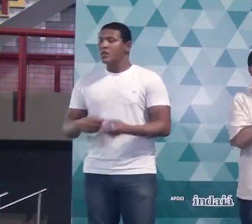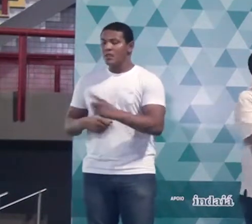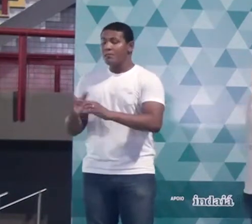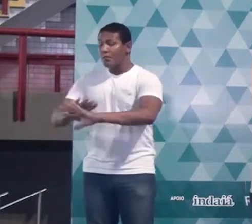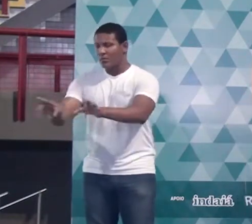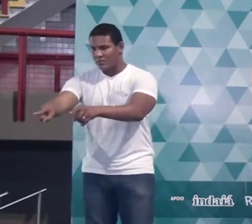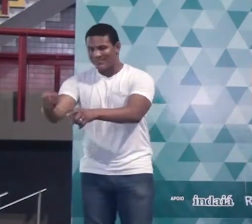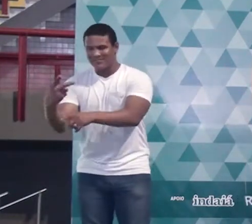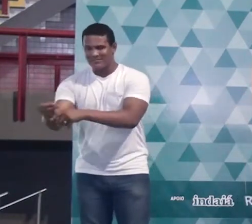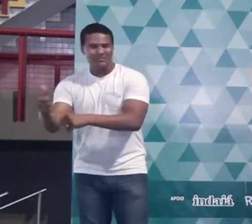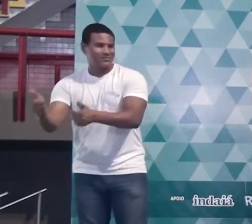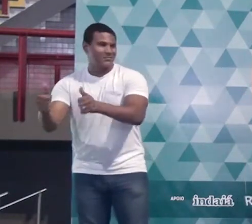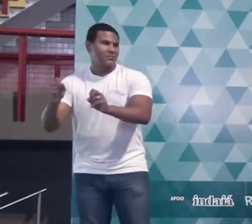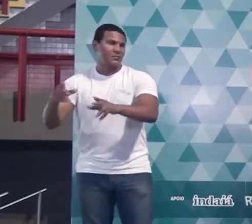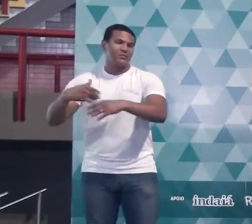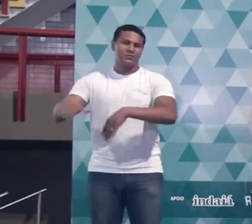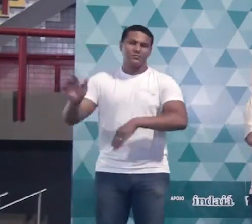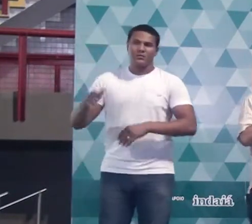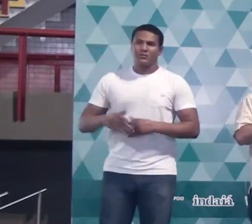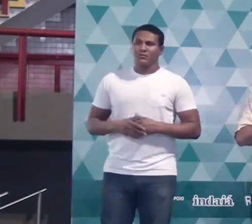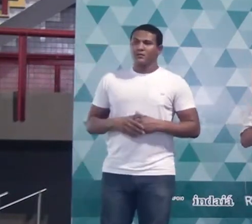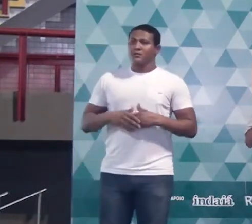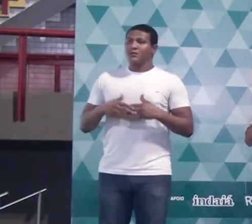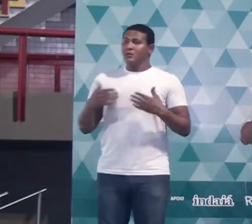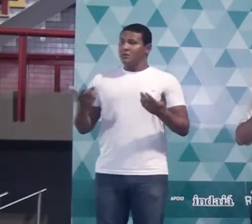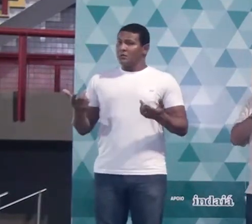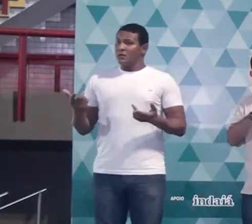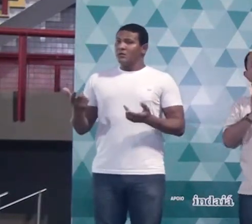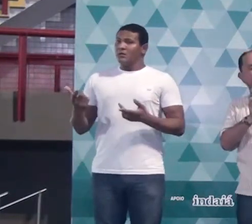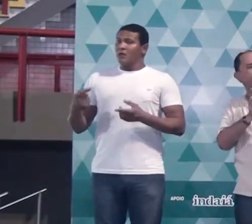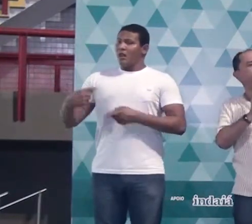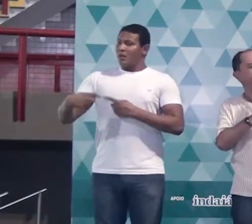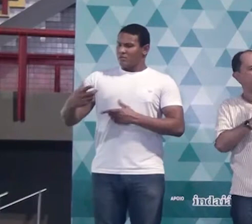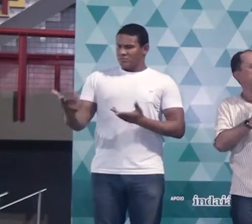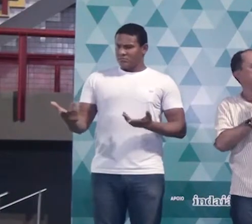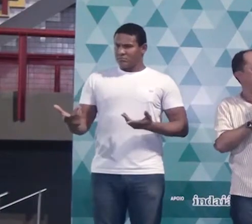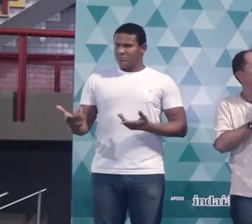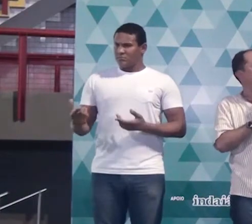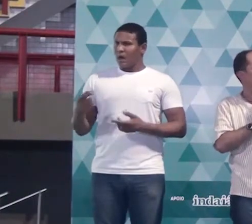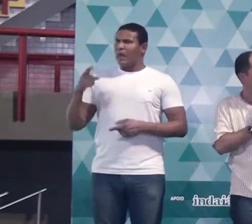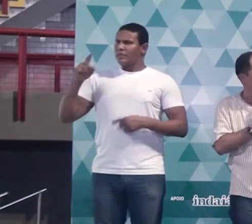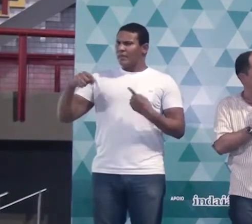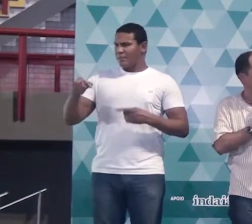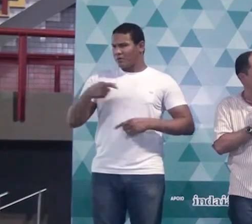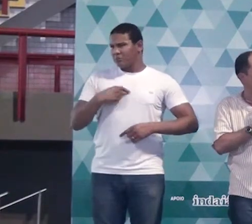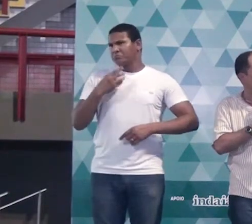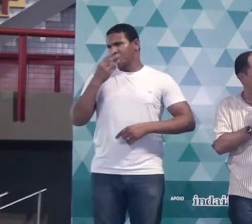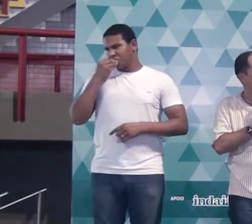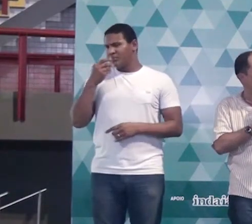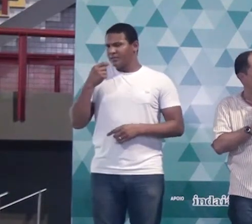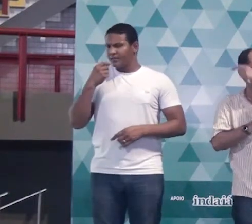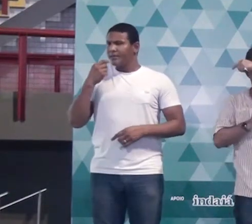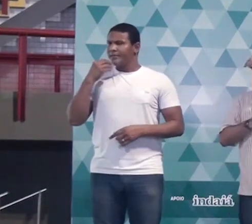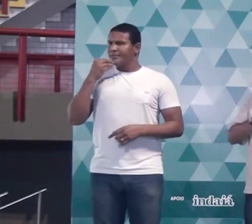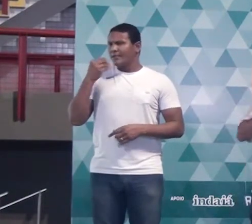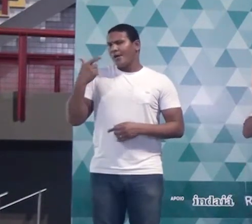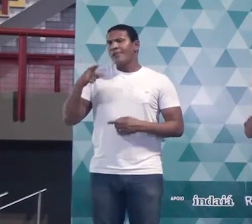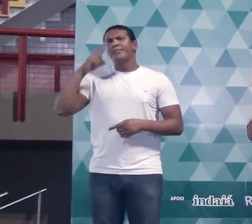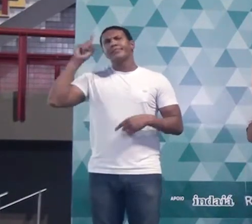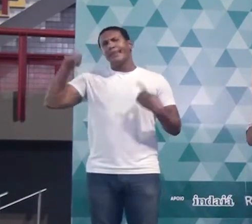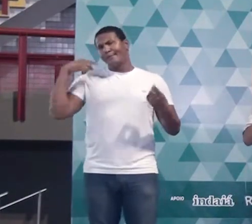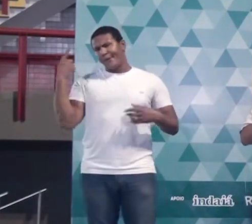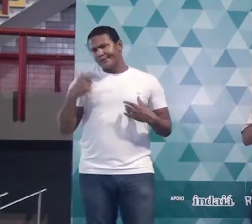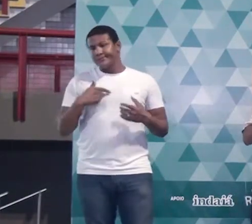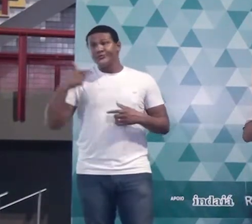você ganhou. Aí eu continuei. Tá? Só que, mais uma vez, perdeu a oportunidade de ficar calado. Falou